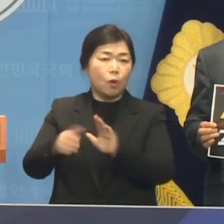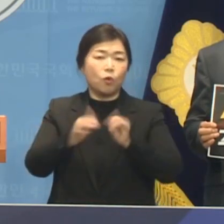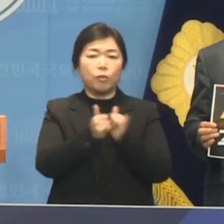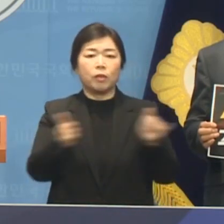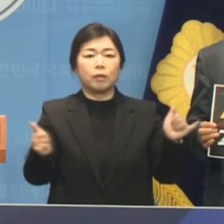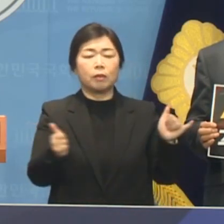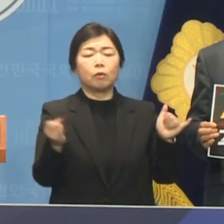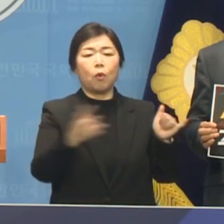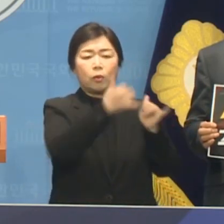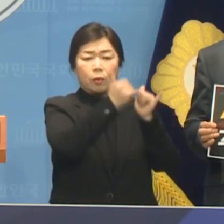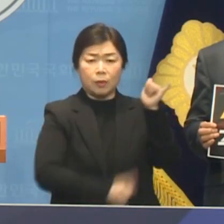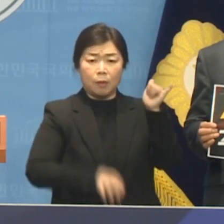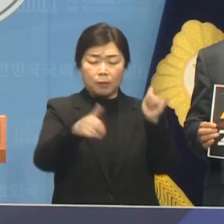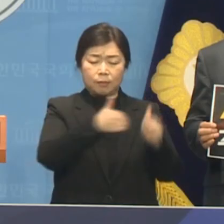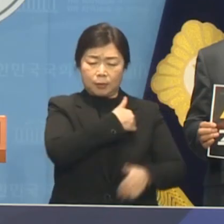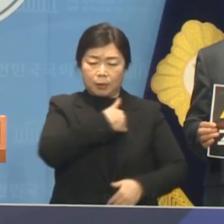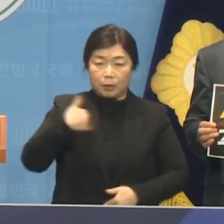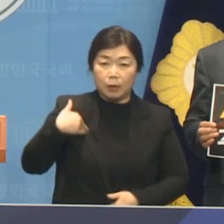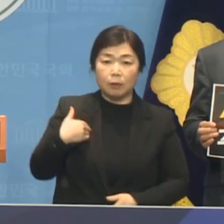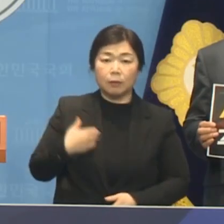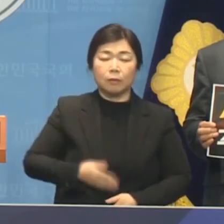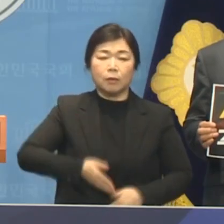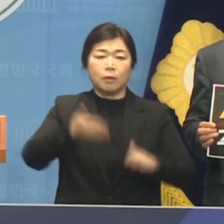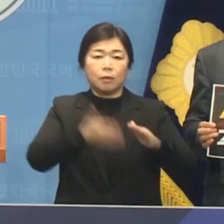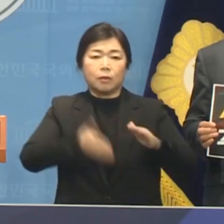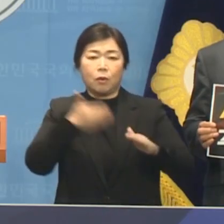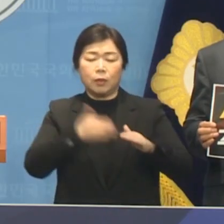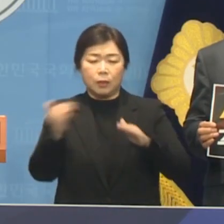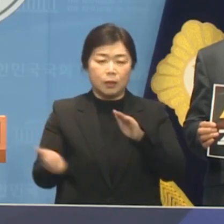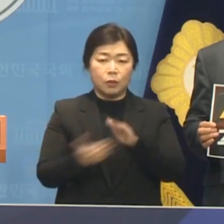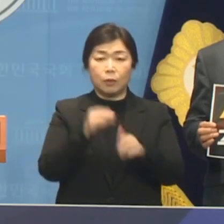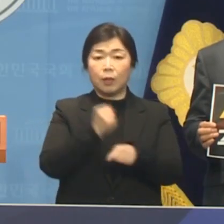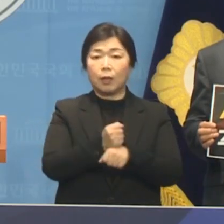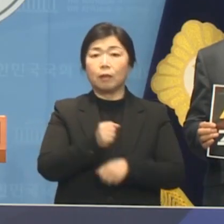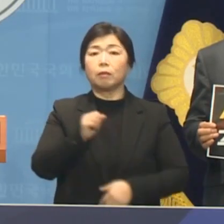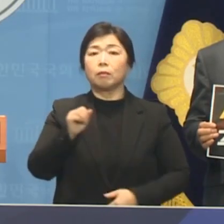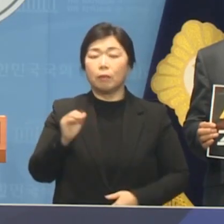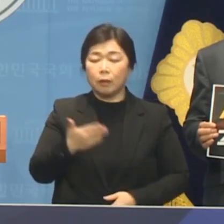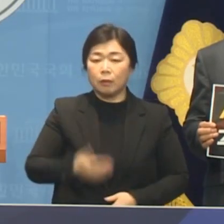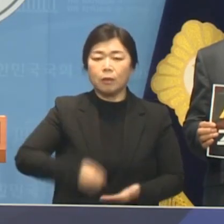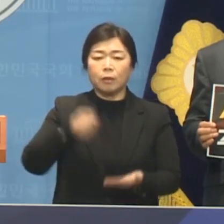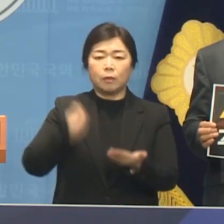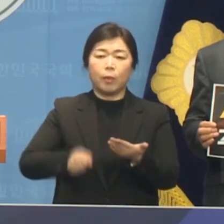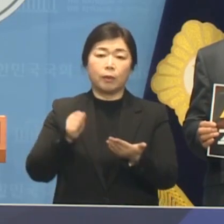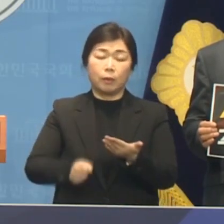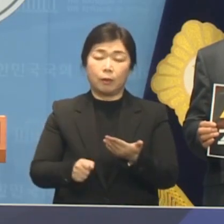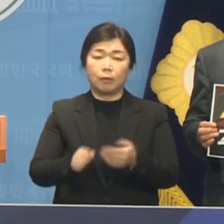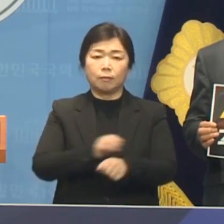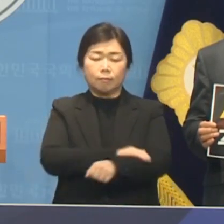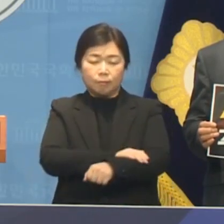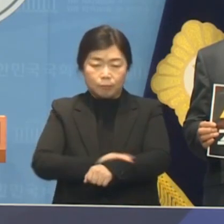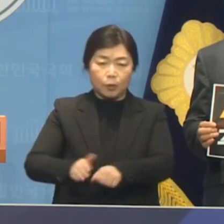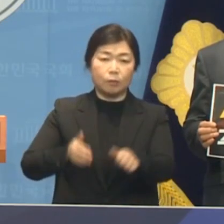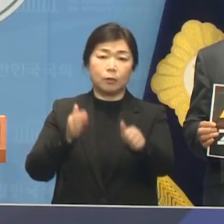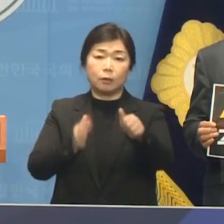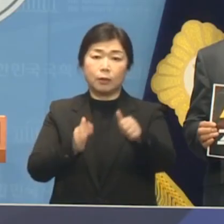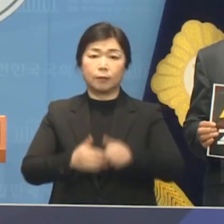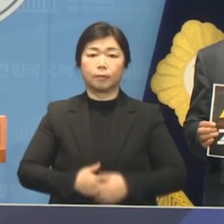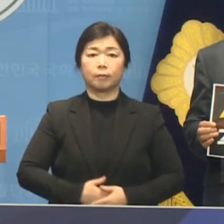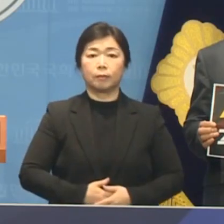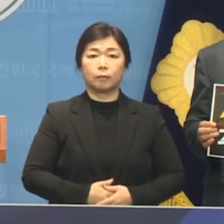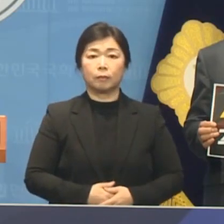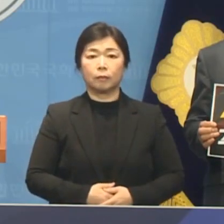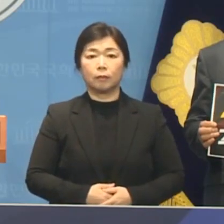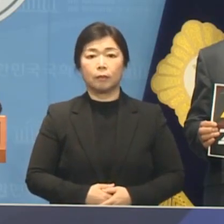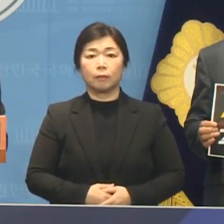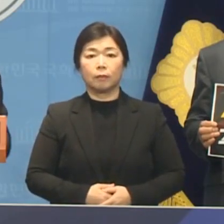역사 앞에서 당당히 정의를 실현하는 결정을 내려주실 것을 강력히 호소하는 바입니다.